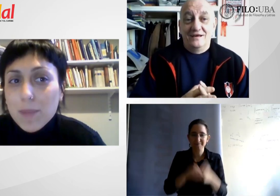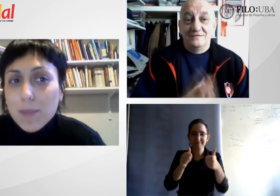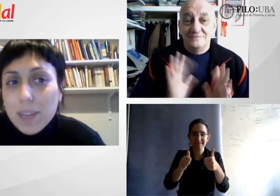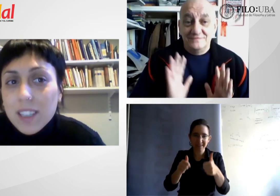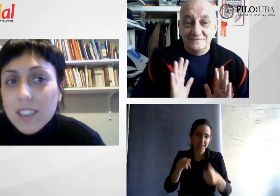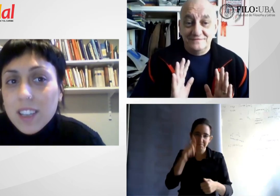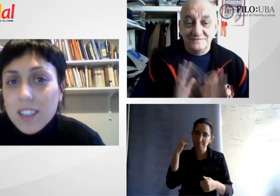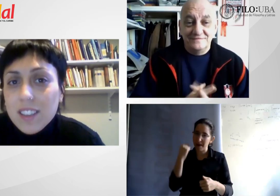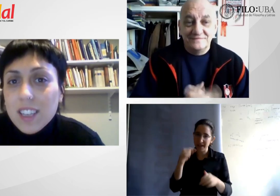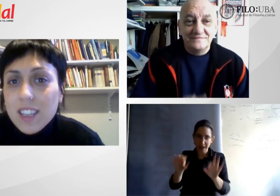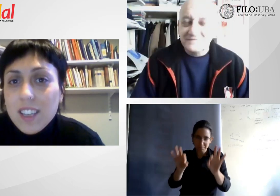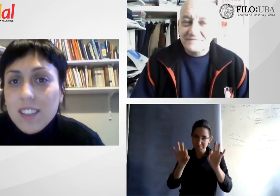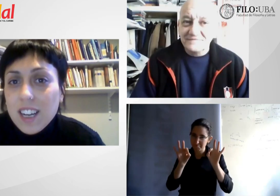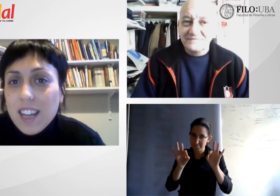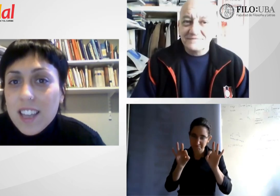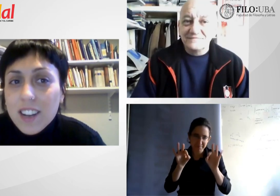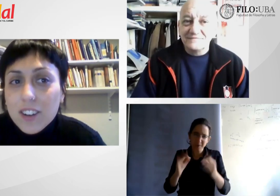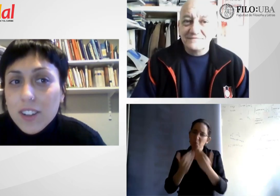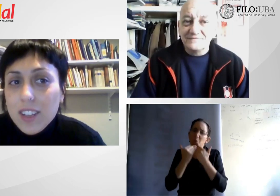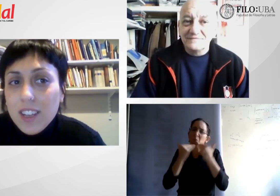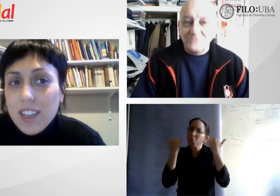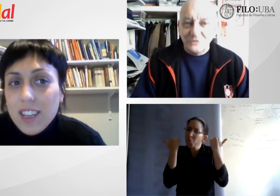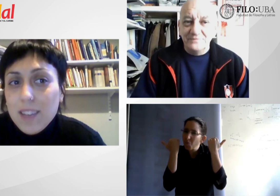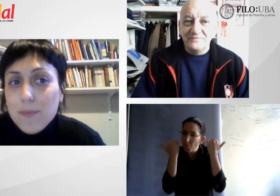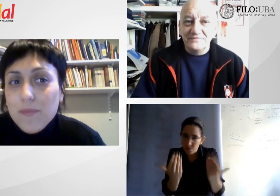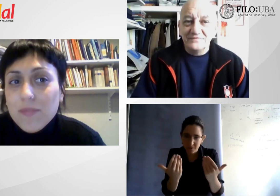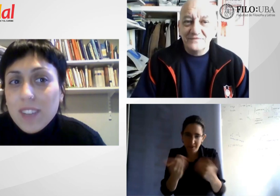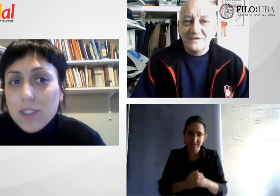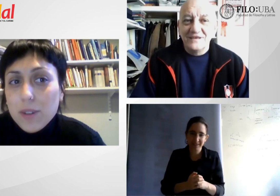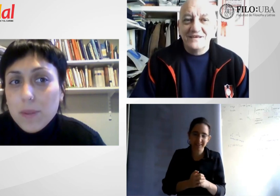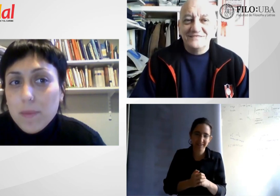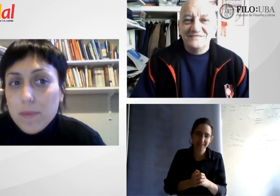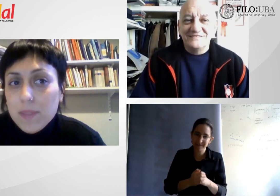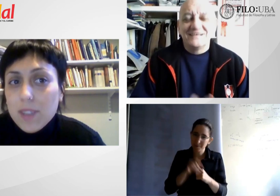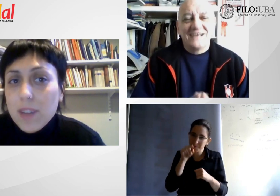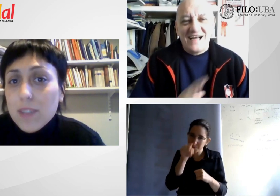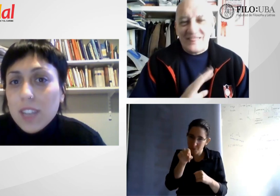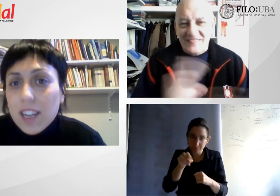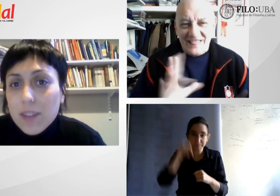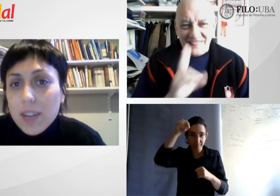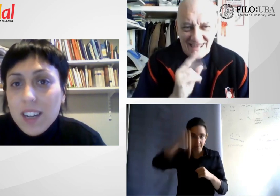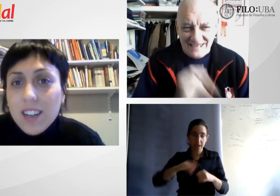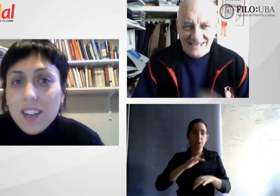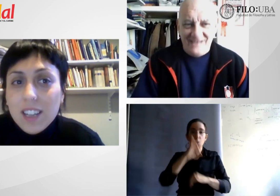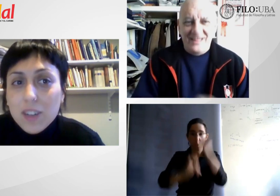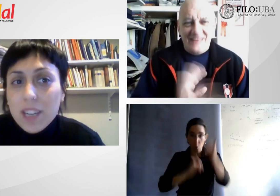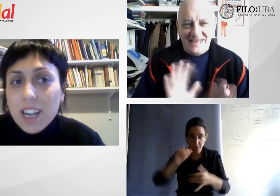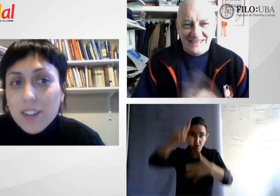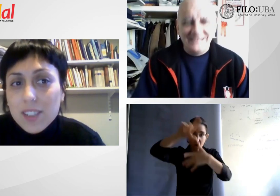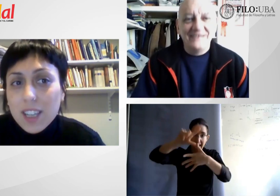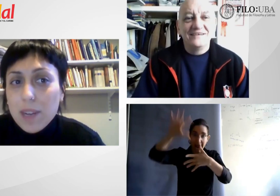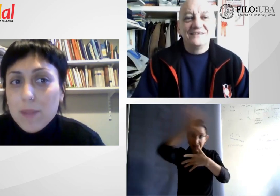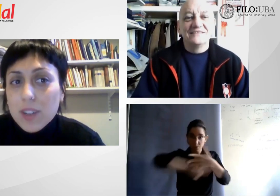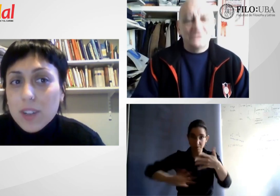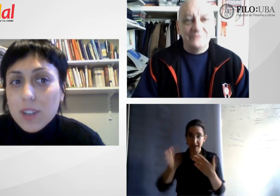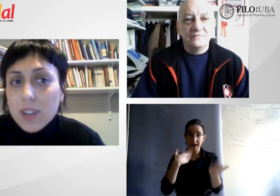Jorge, por mi parte te agradezco. Esto se va a difundir a nivel latinoamericano, así